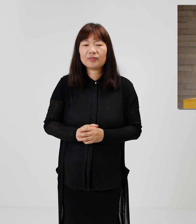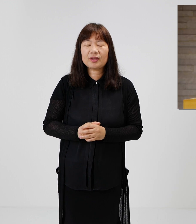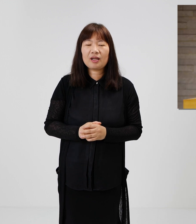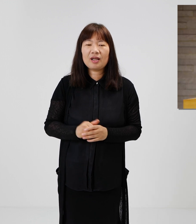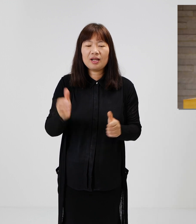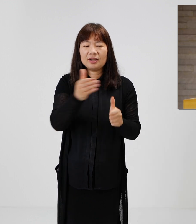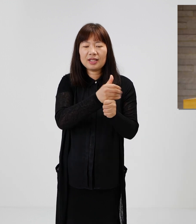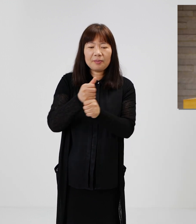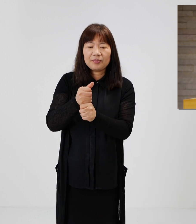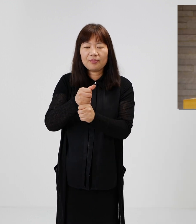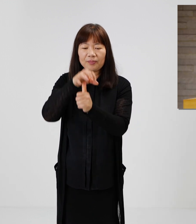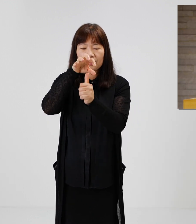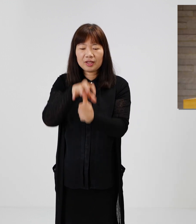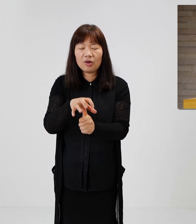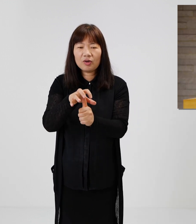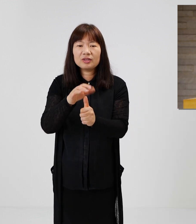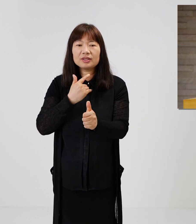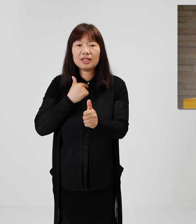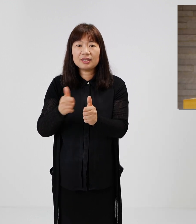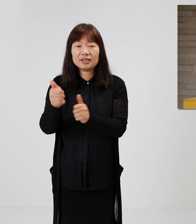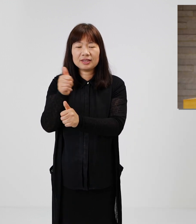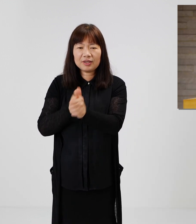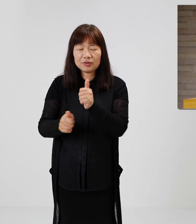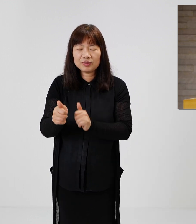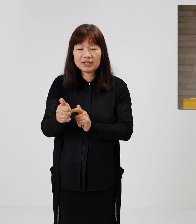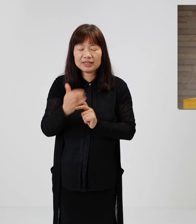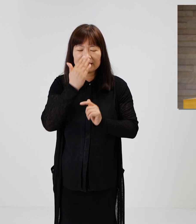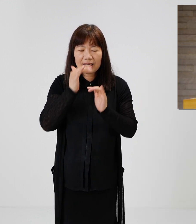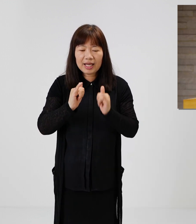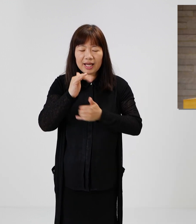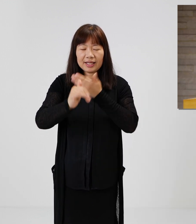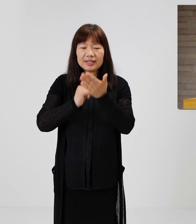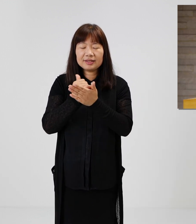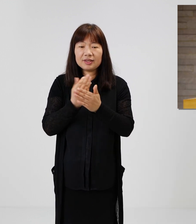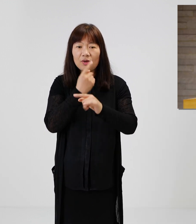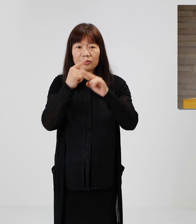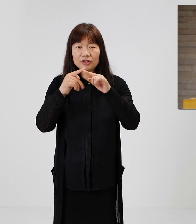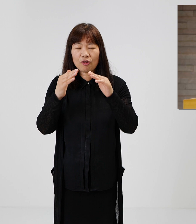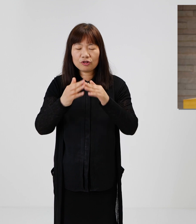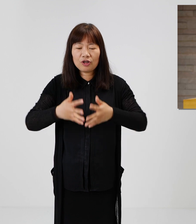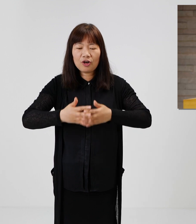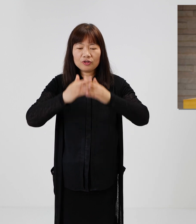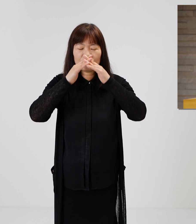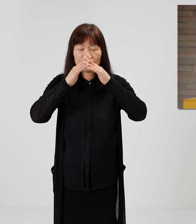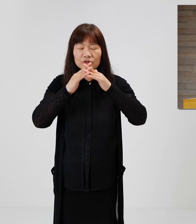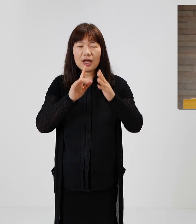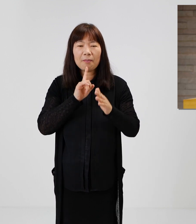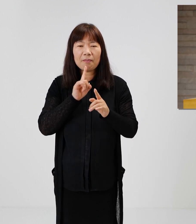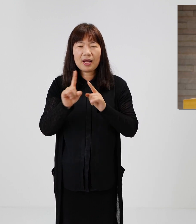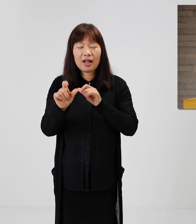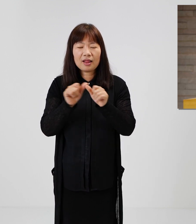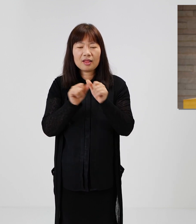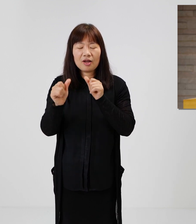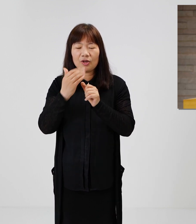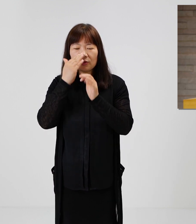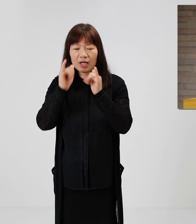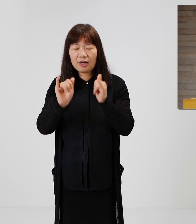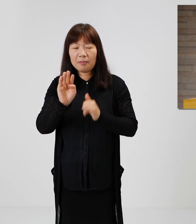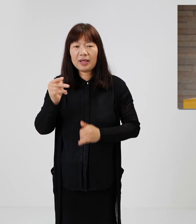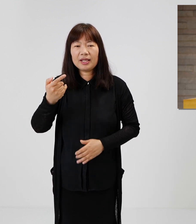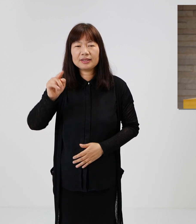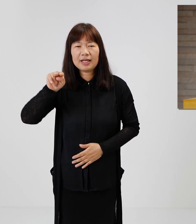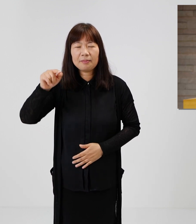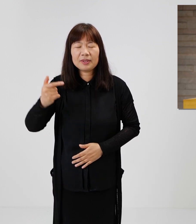사로잡혔던 자들의 자손이 이스라엘의 하나님 여호와의 성전을 건축한다 함을 유다와